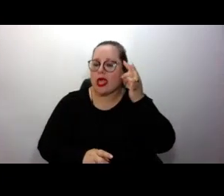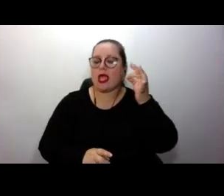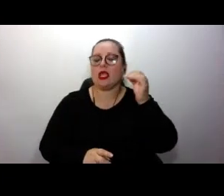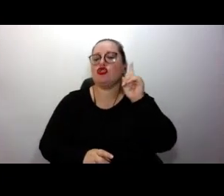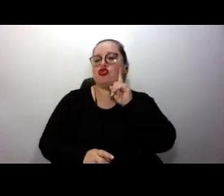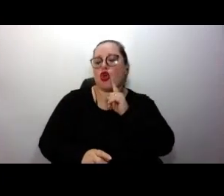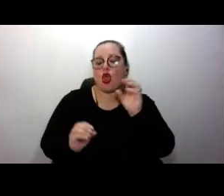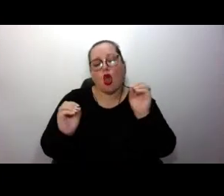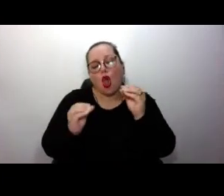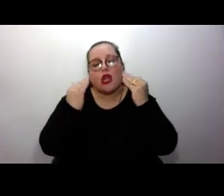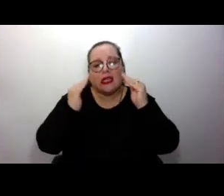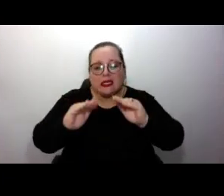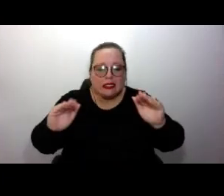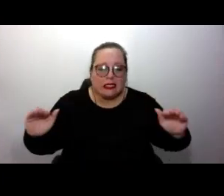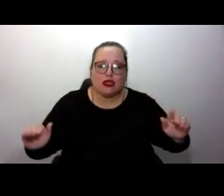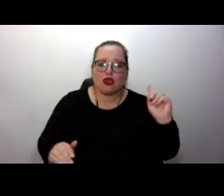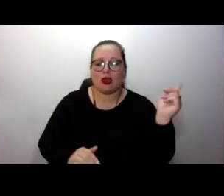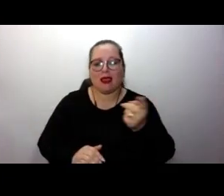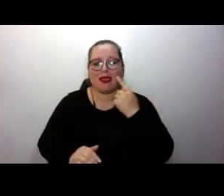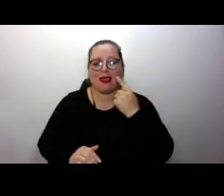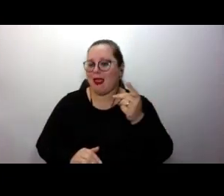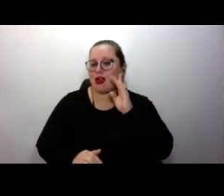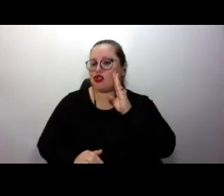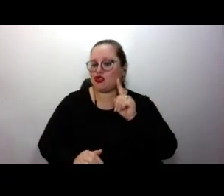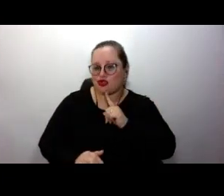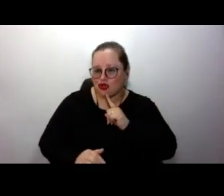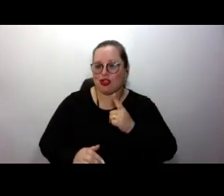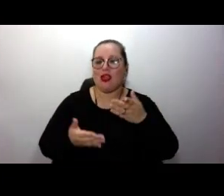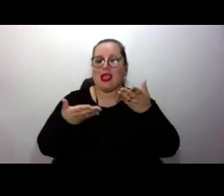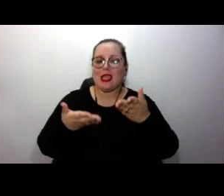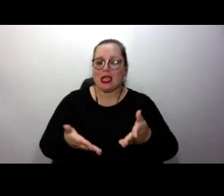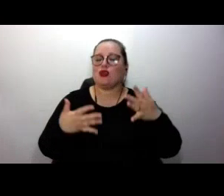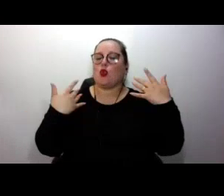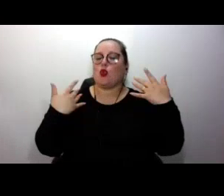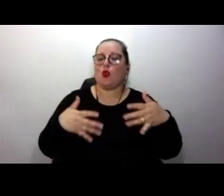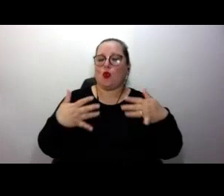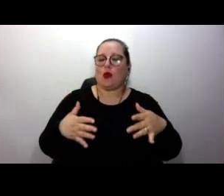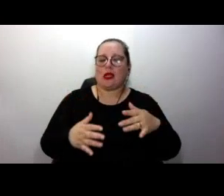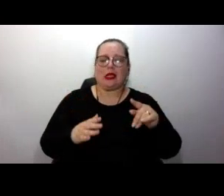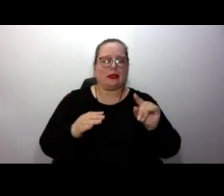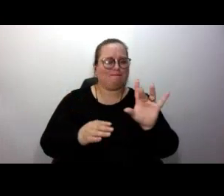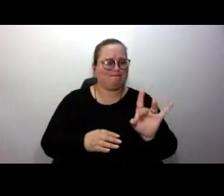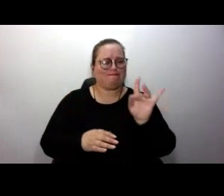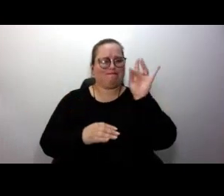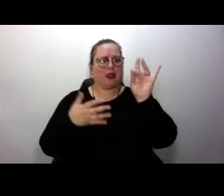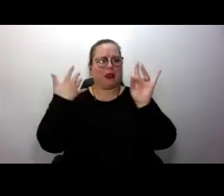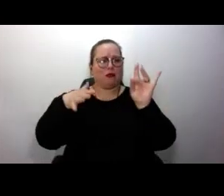Sorda, que también es un hecho relevante y que pone de relieve específicamente, ¿saben qué?